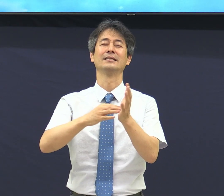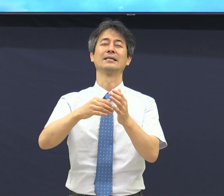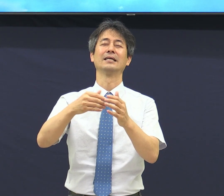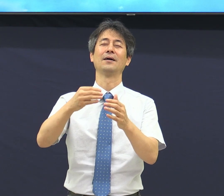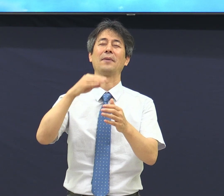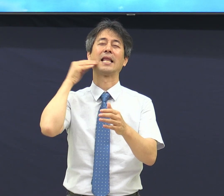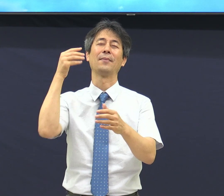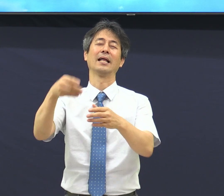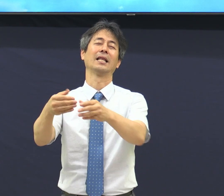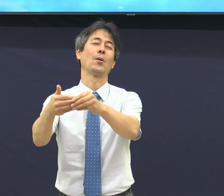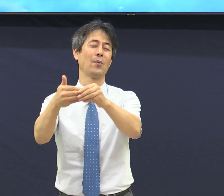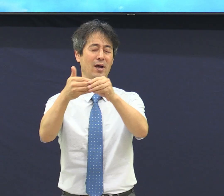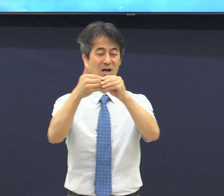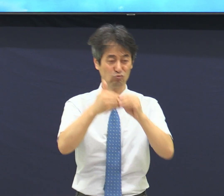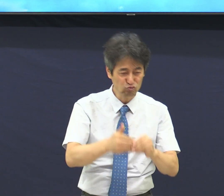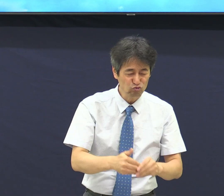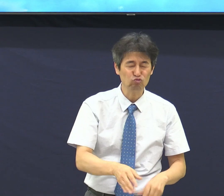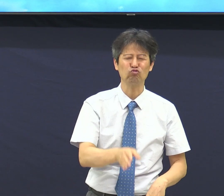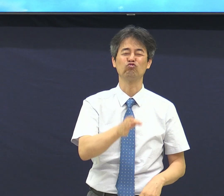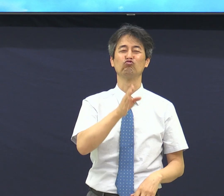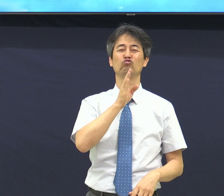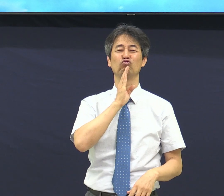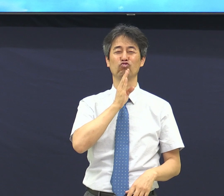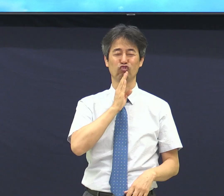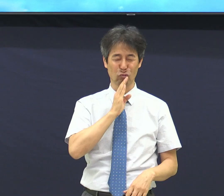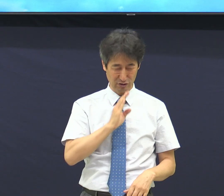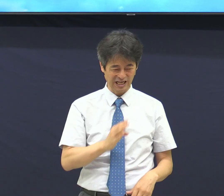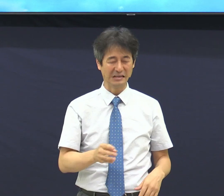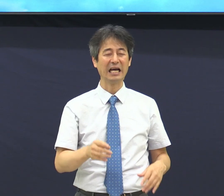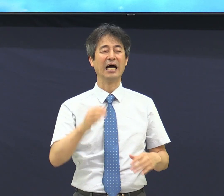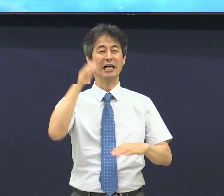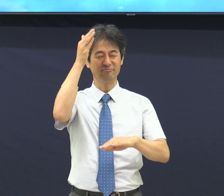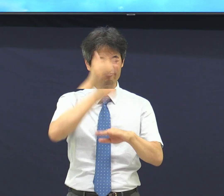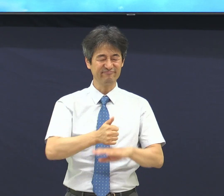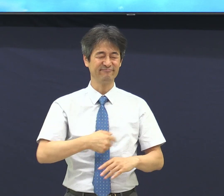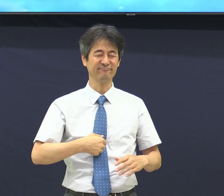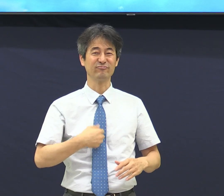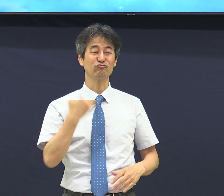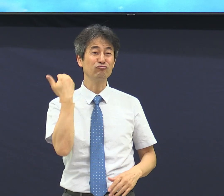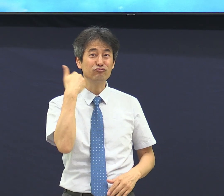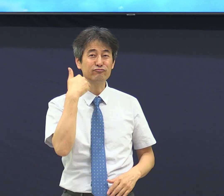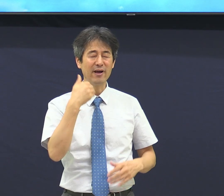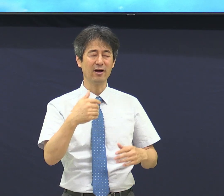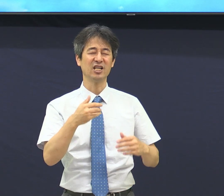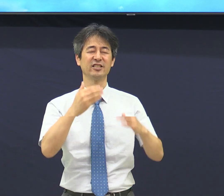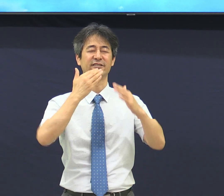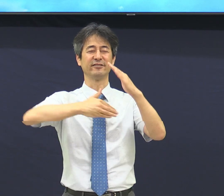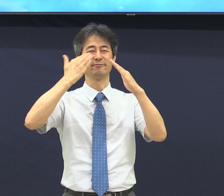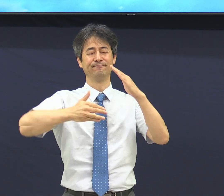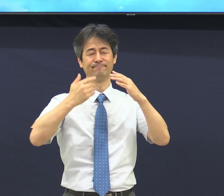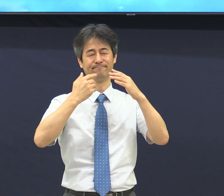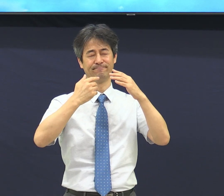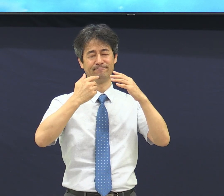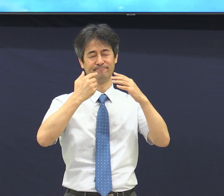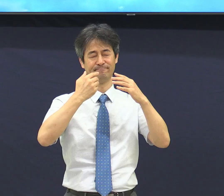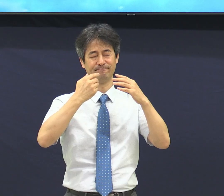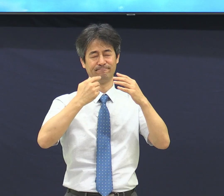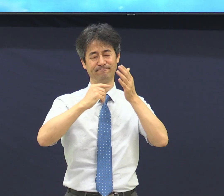야곱의 아들들은 다시 그 아버지에게 가서 베냐민을 데리고 오고 요셉은 이제